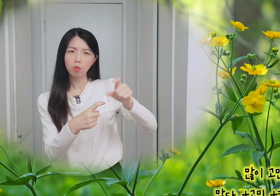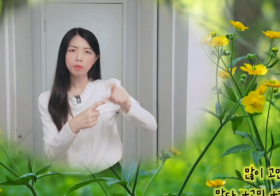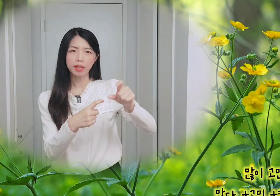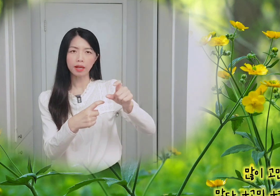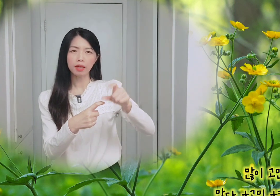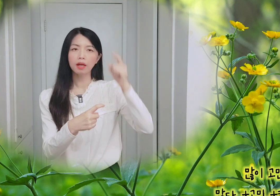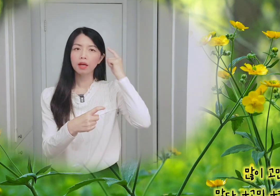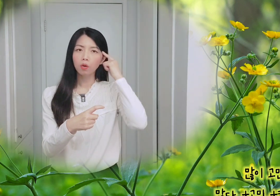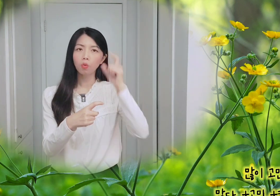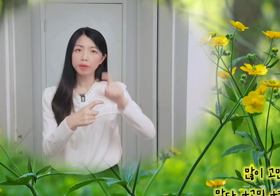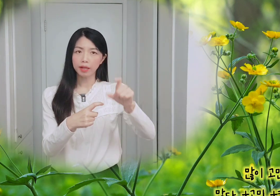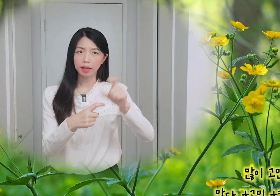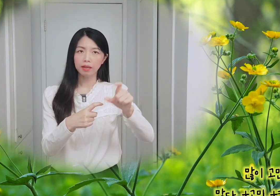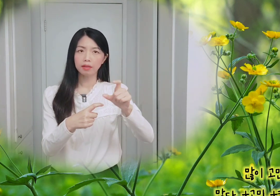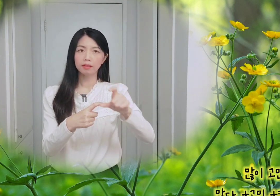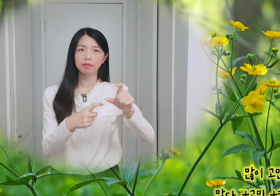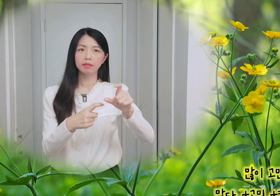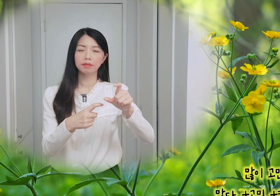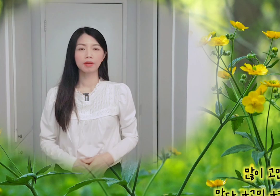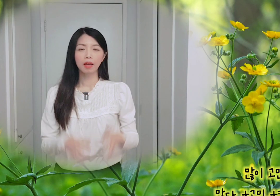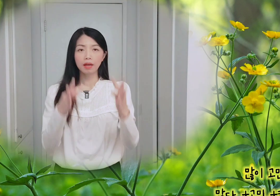돼요. 고민하다. 고민하다.